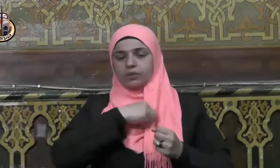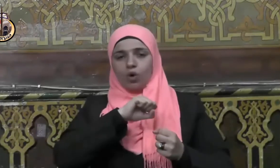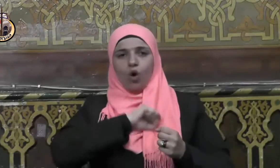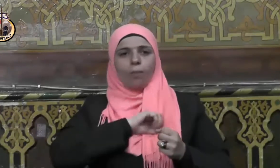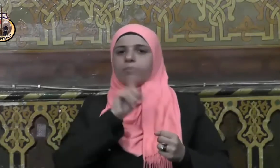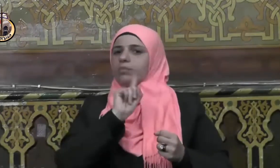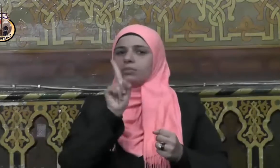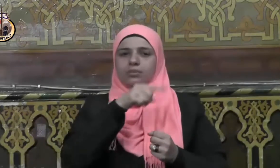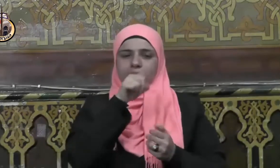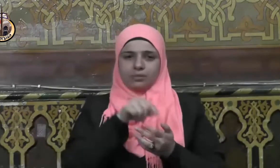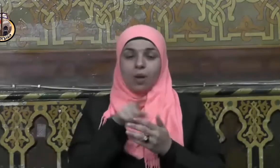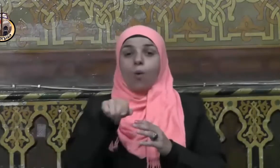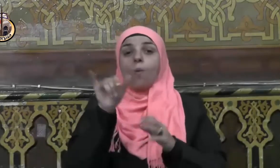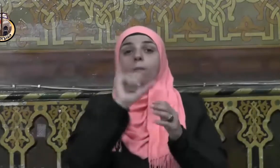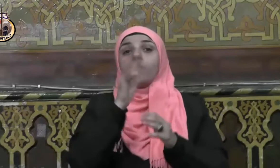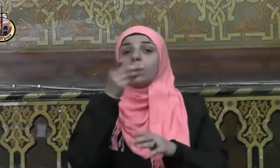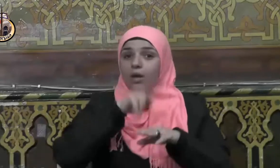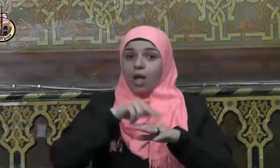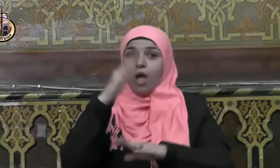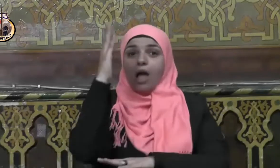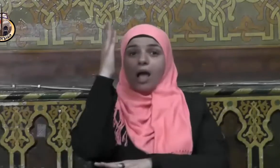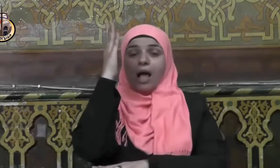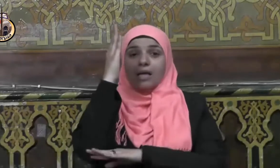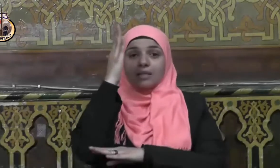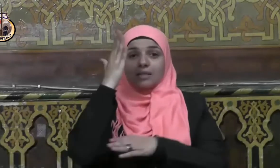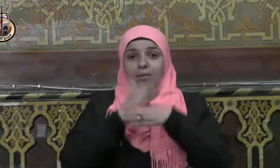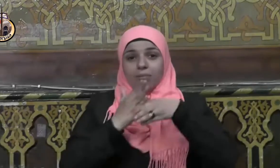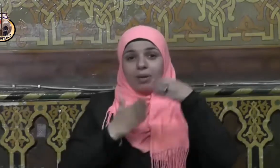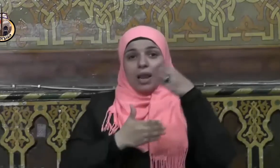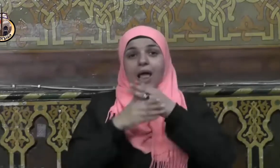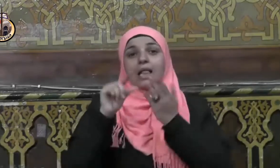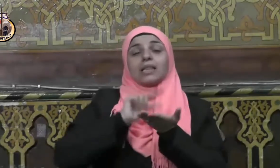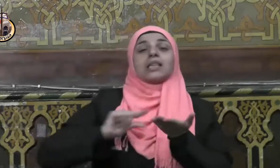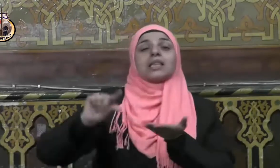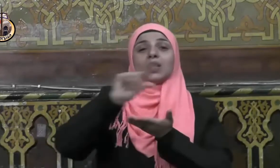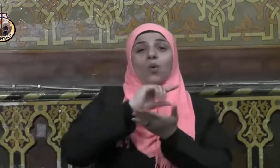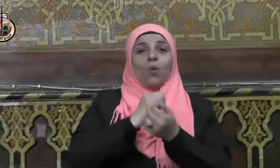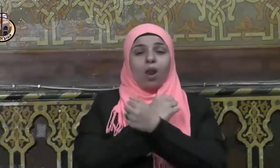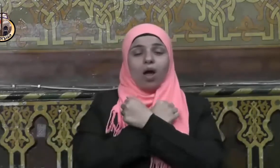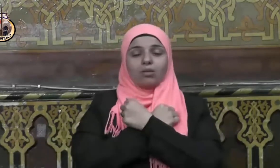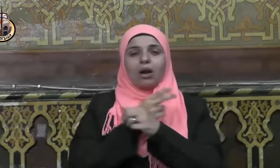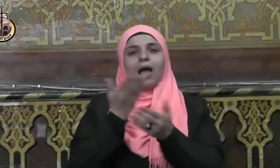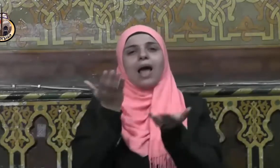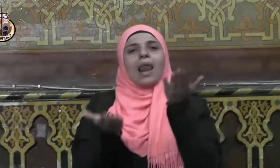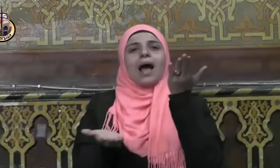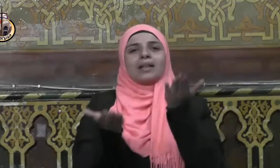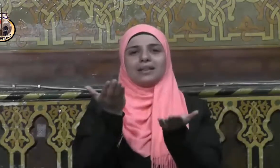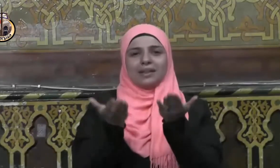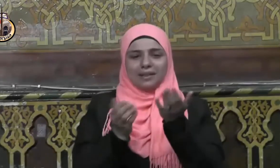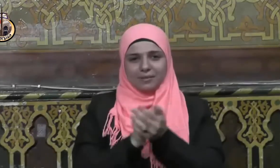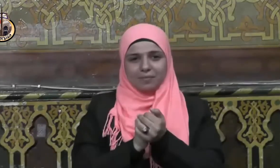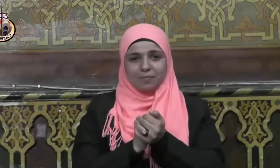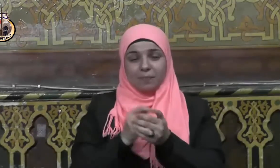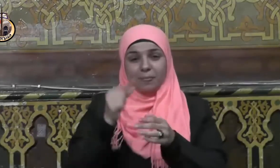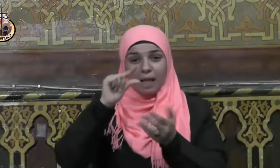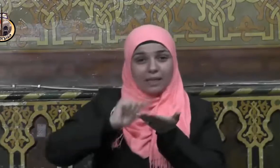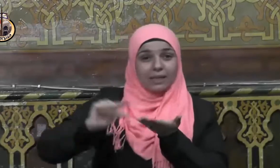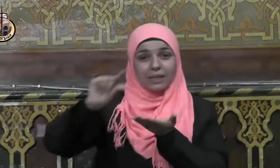ومن أسس بناء الدول والحضارات العدل، فالدول تبنى